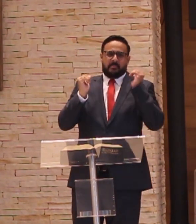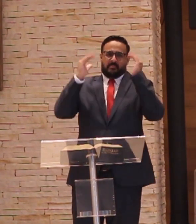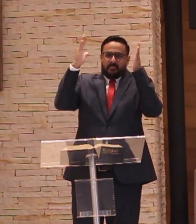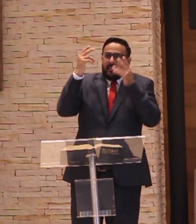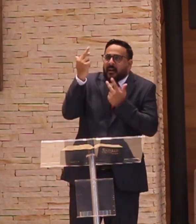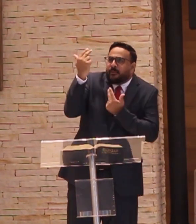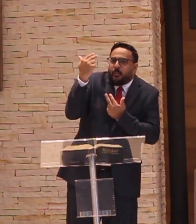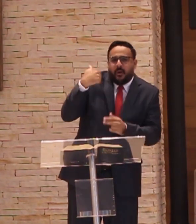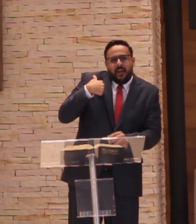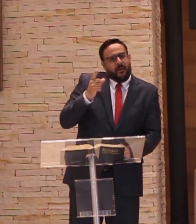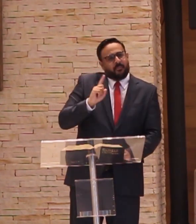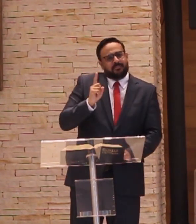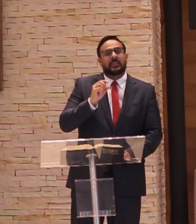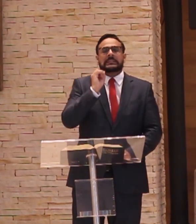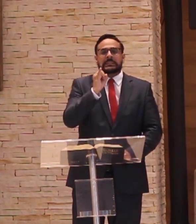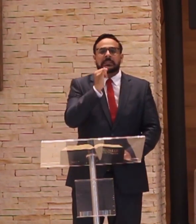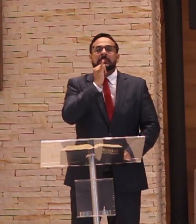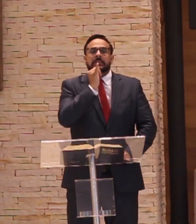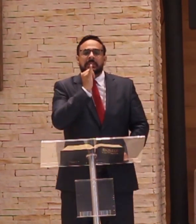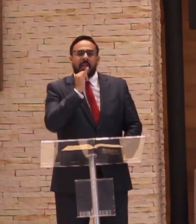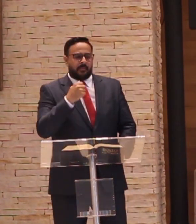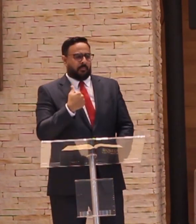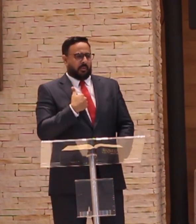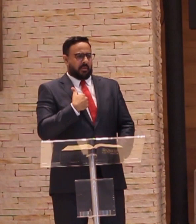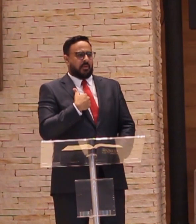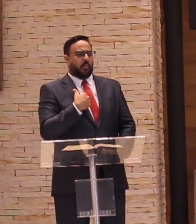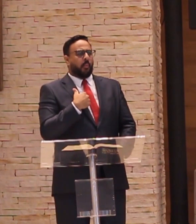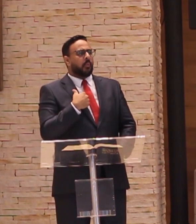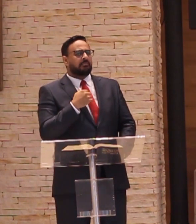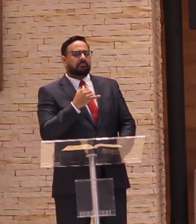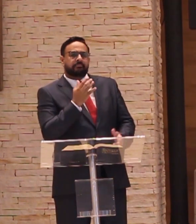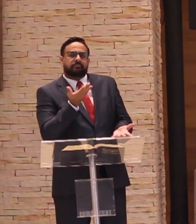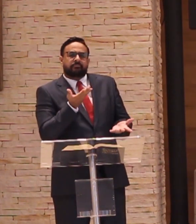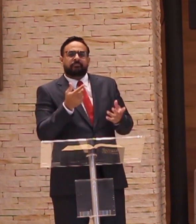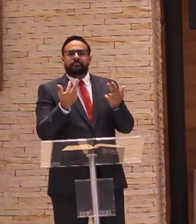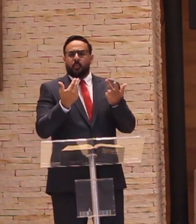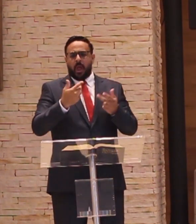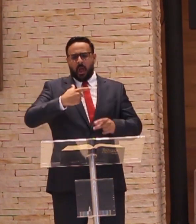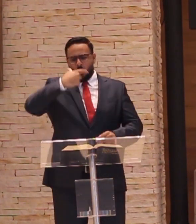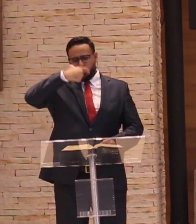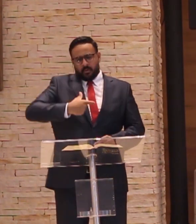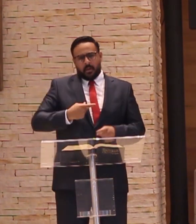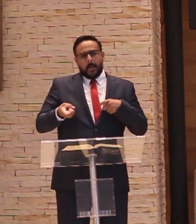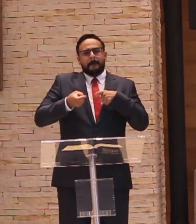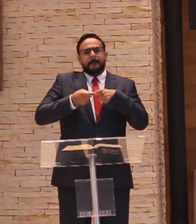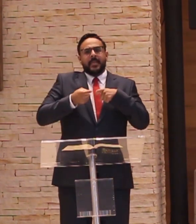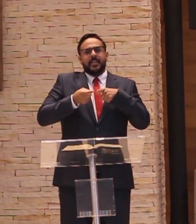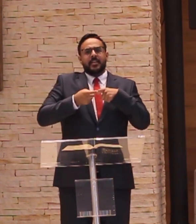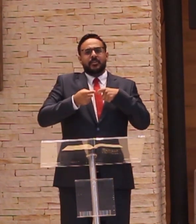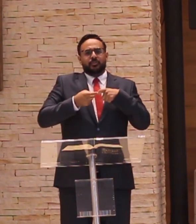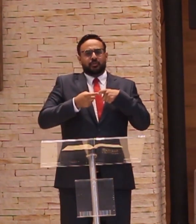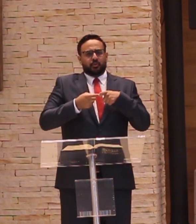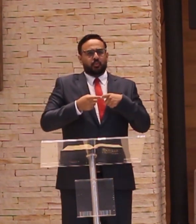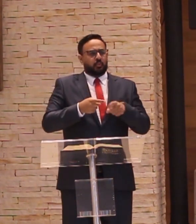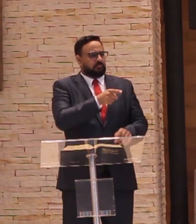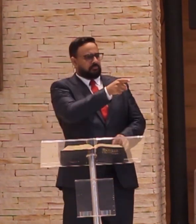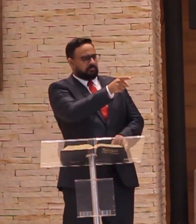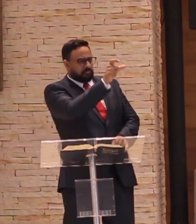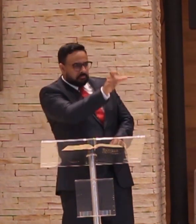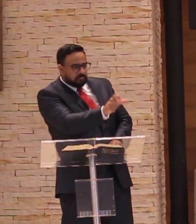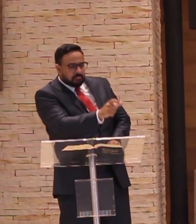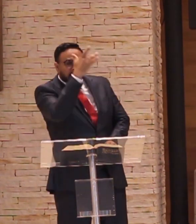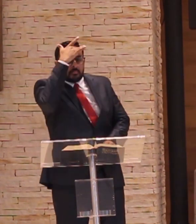realizar qualquer coisa, nada é impossível para Deus. Não sou eu que vou realizar, não sou eu que vou